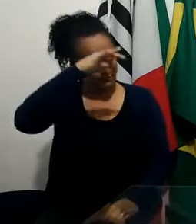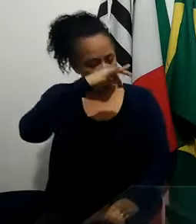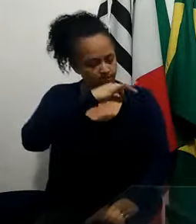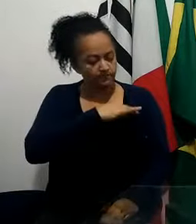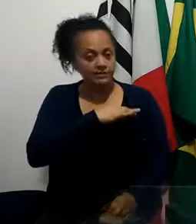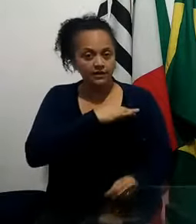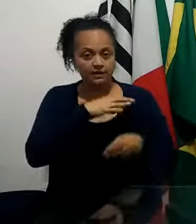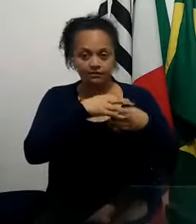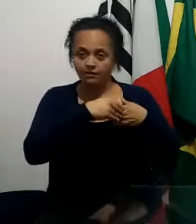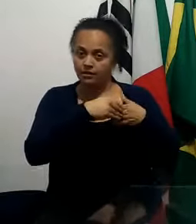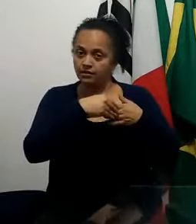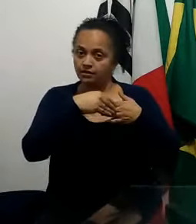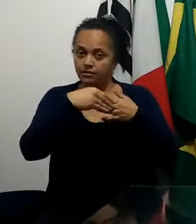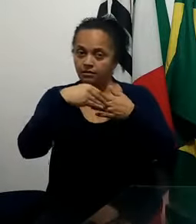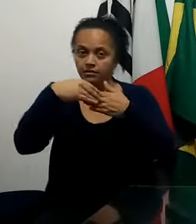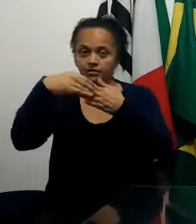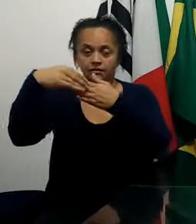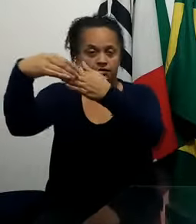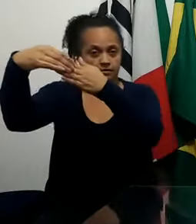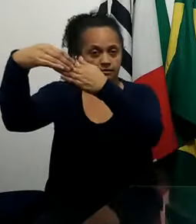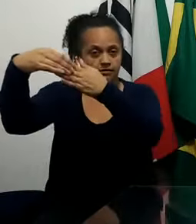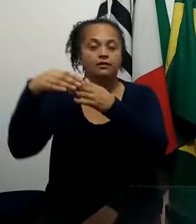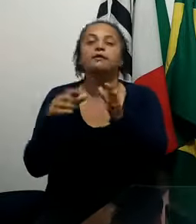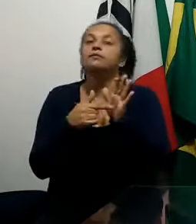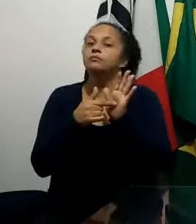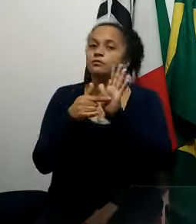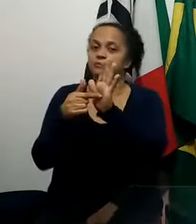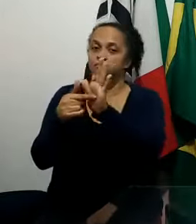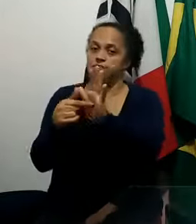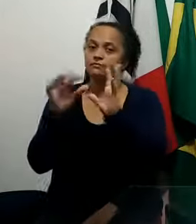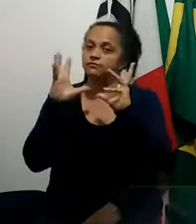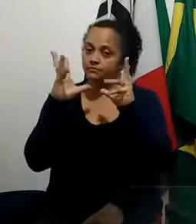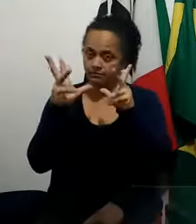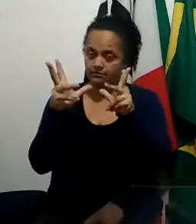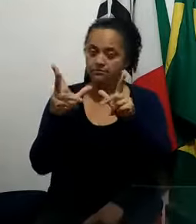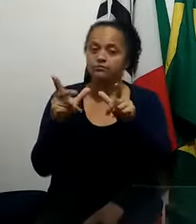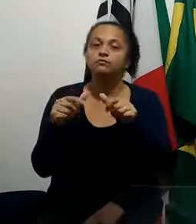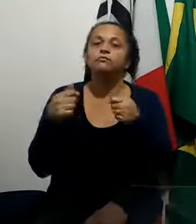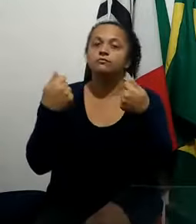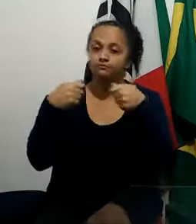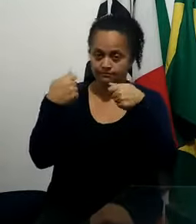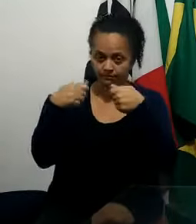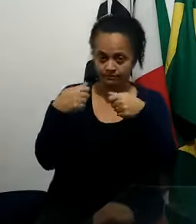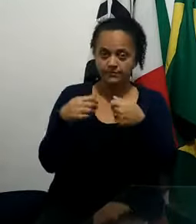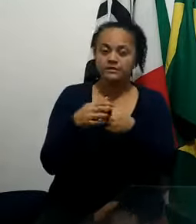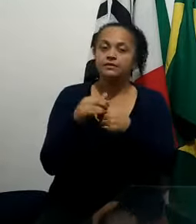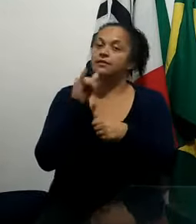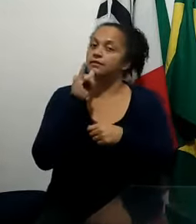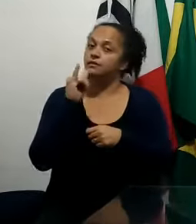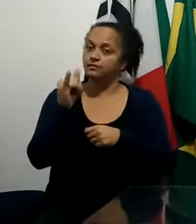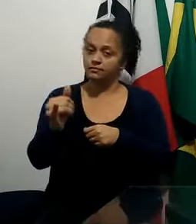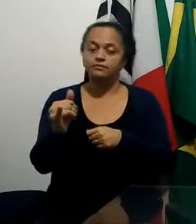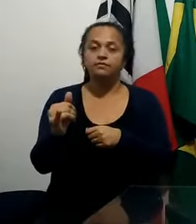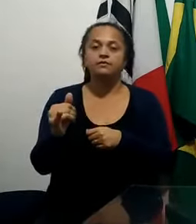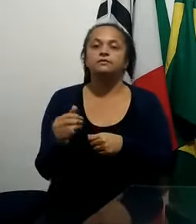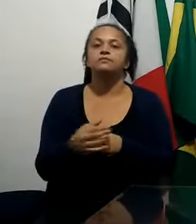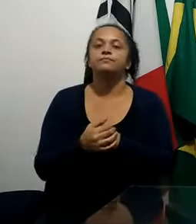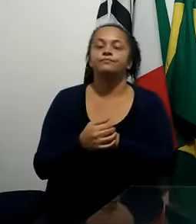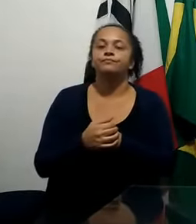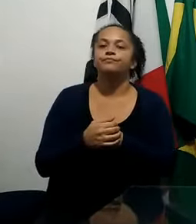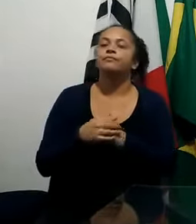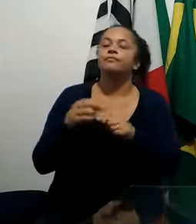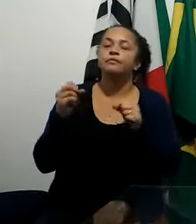verdade. Não falará de si mesmo, mas dirá tudo o que tiver ouvido, e vos anunciará as